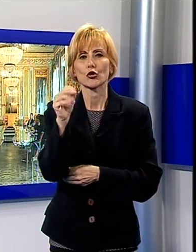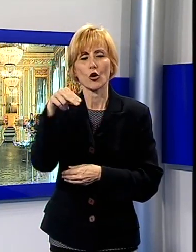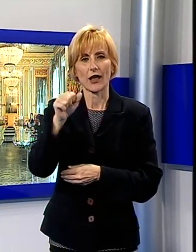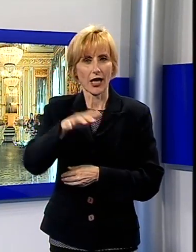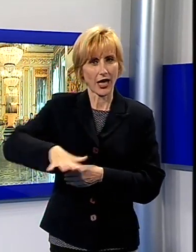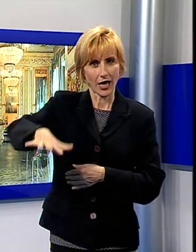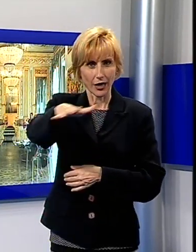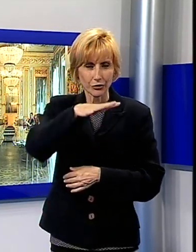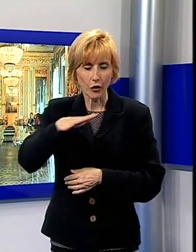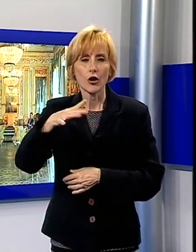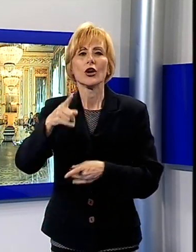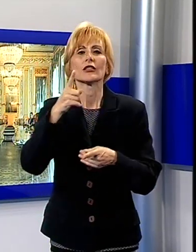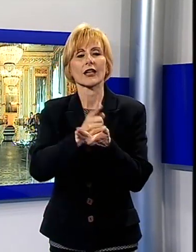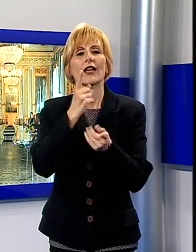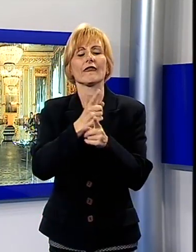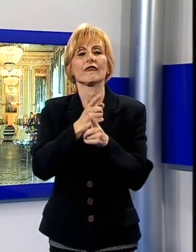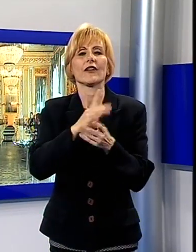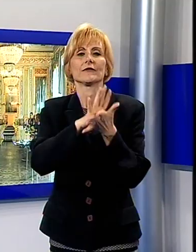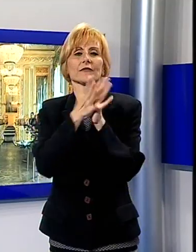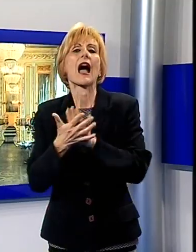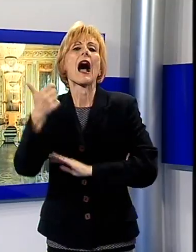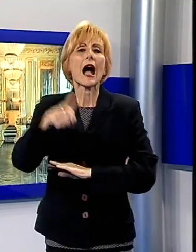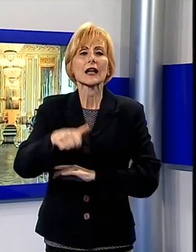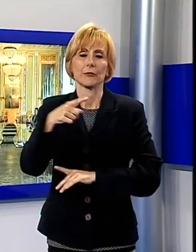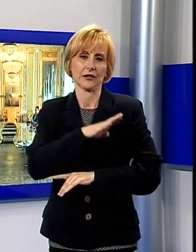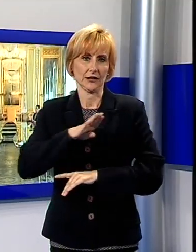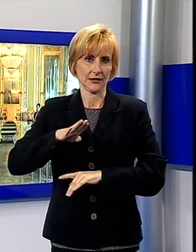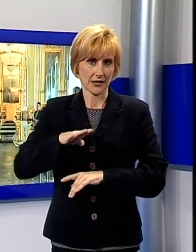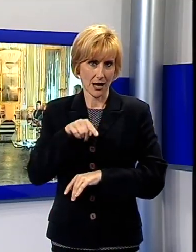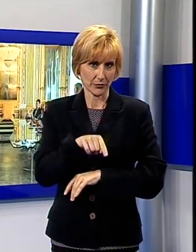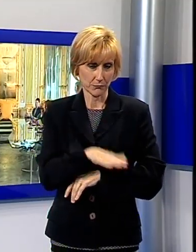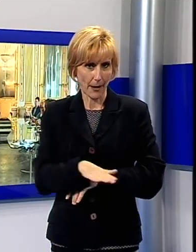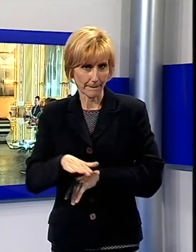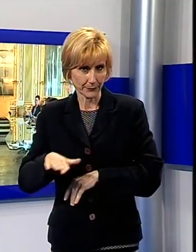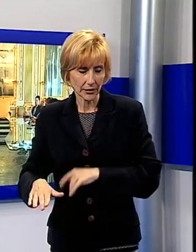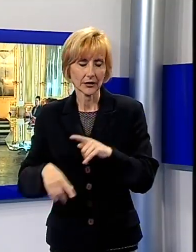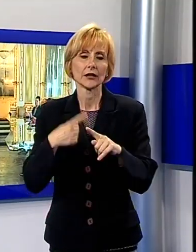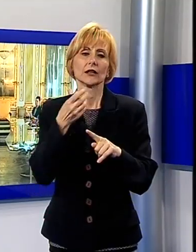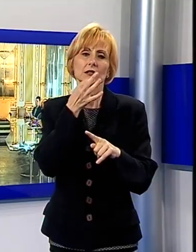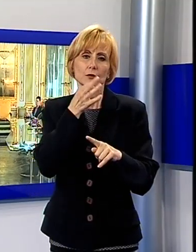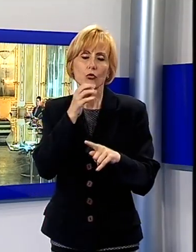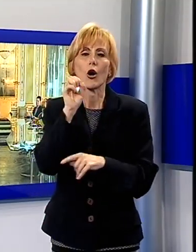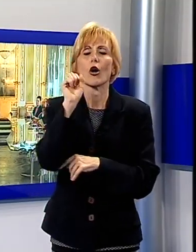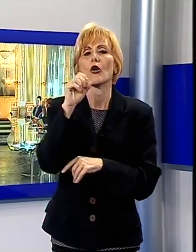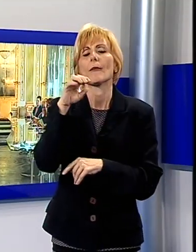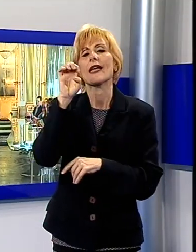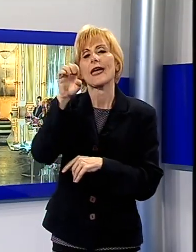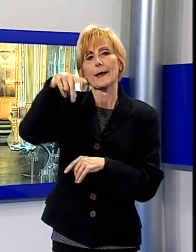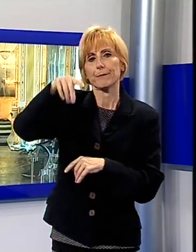fondi raccolti, sia attraverso il canale digitale sulla piattaforma Eppela, sia attraverso le iniziative tradizionali come cene ed eventi